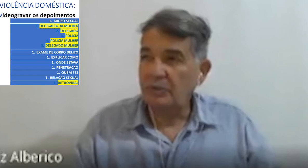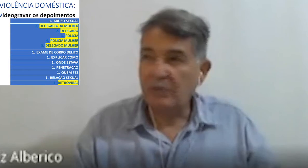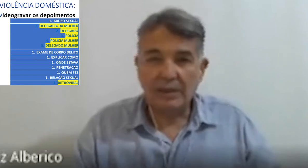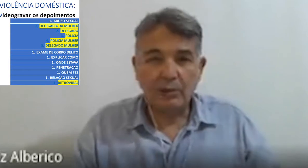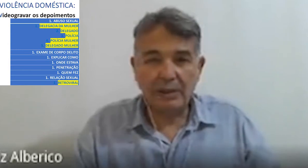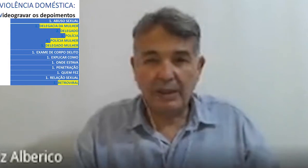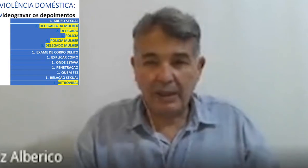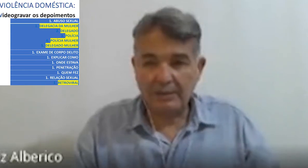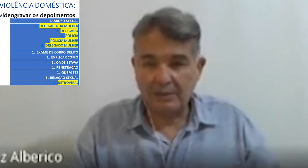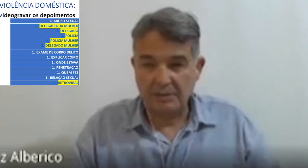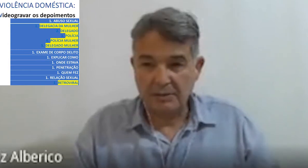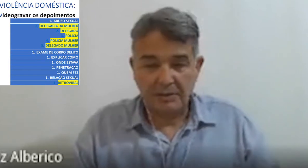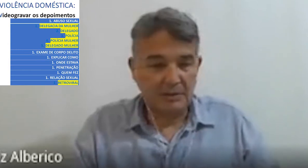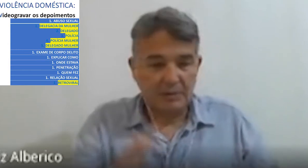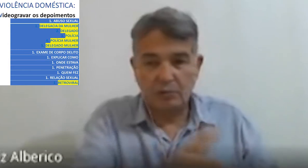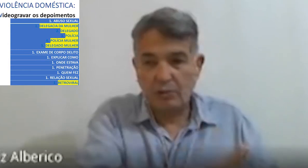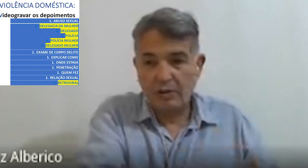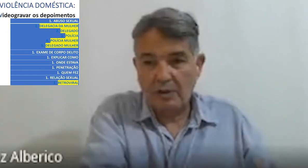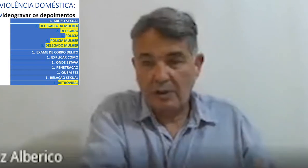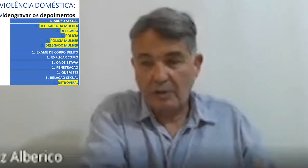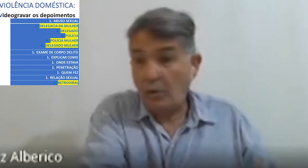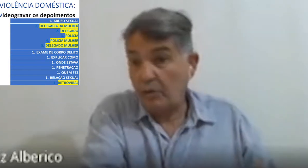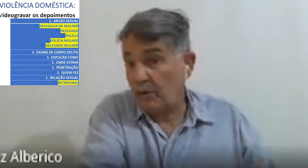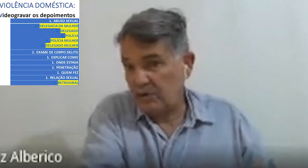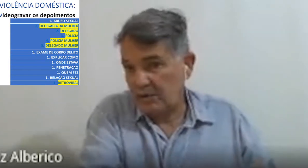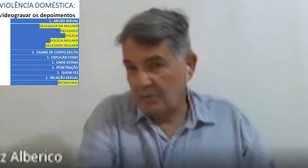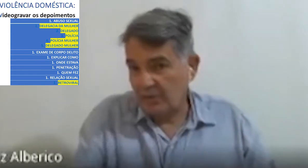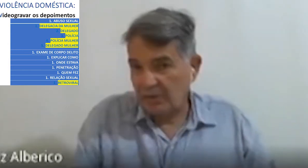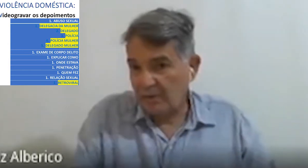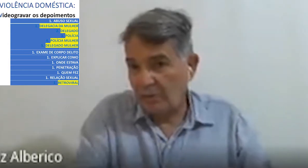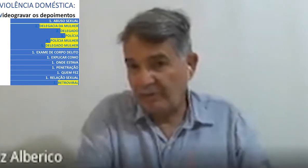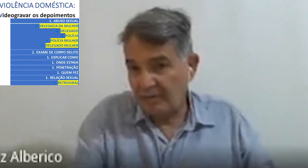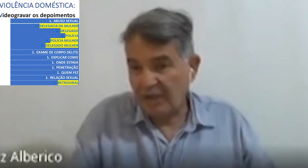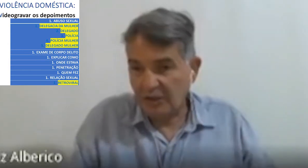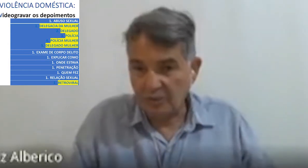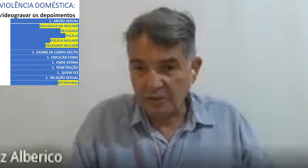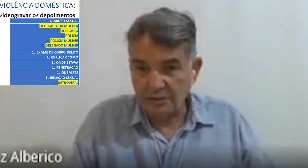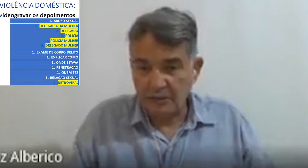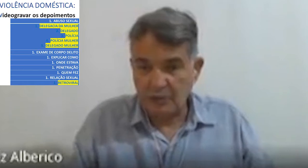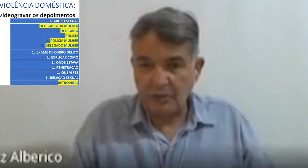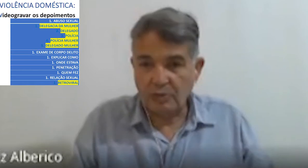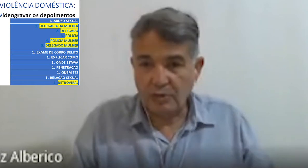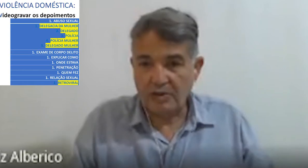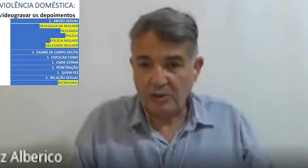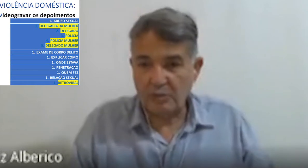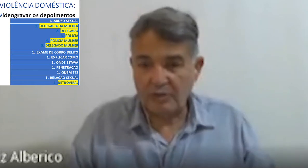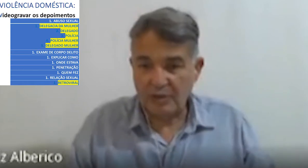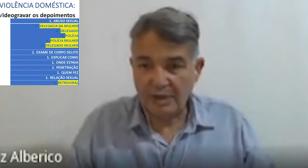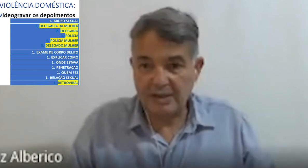muita tranquilidade, tanto nós, tanto masculino como feminino, quando eu digo nós profissionais de